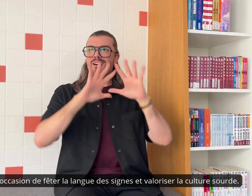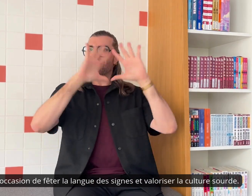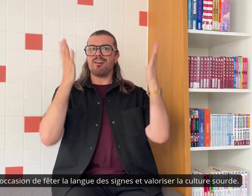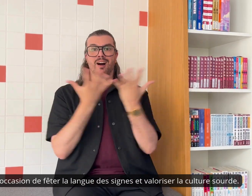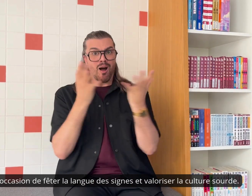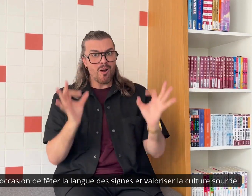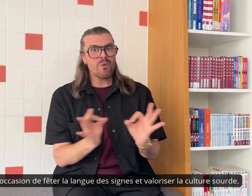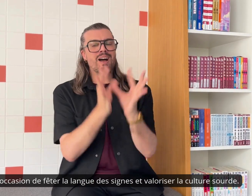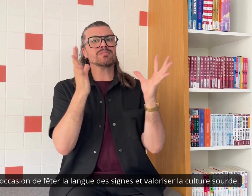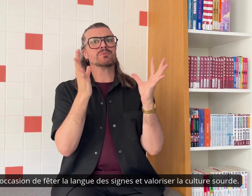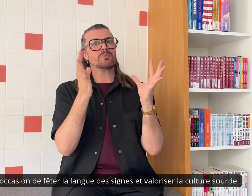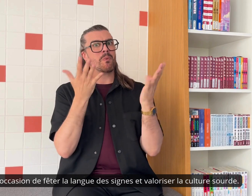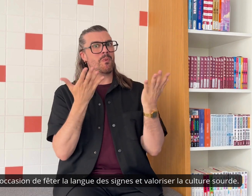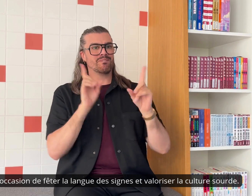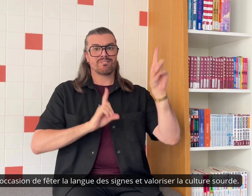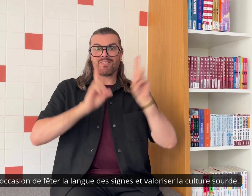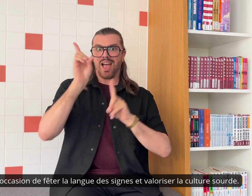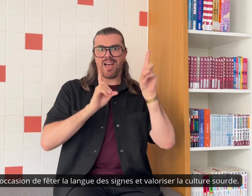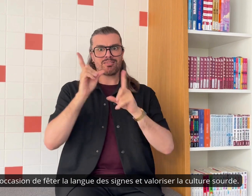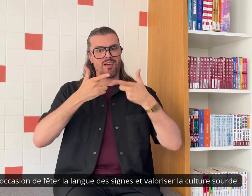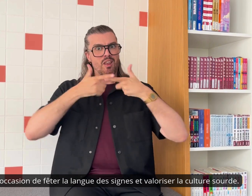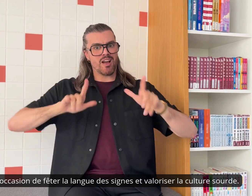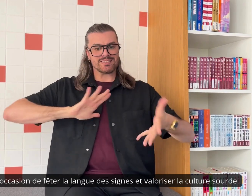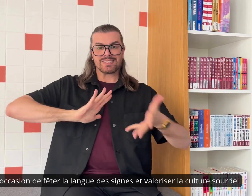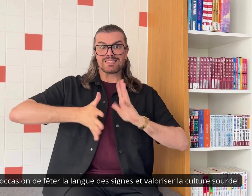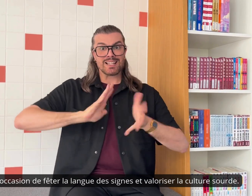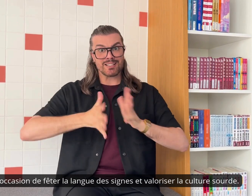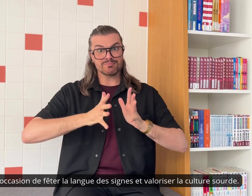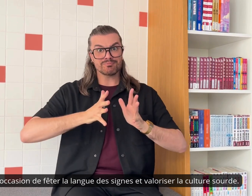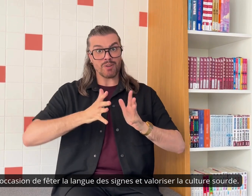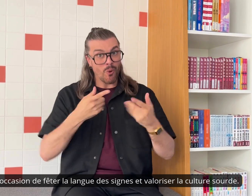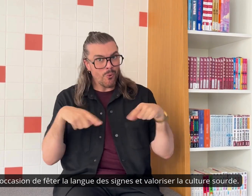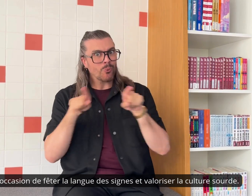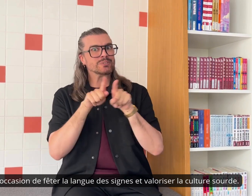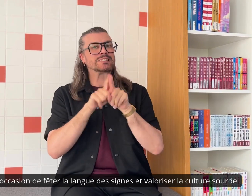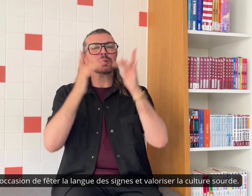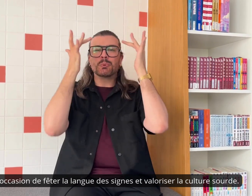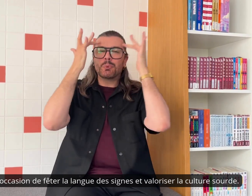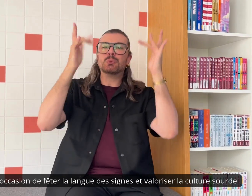C'est l'occasion de fêter la langue des signes et de valoriser la culture sourde.